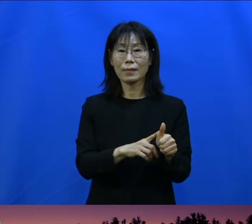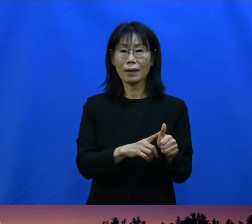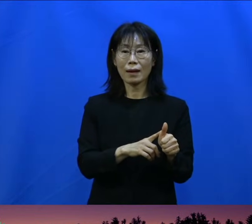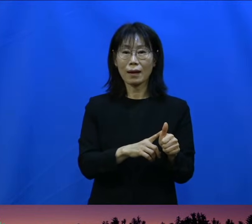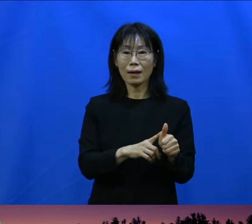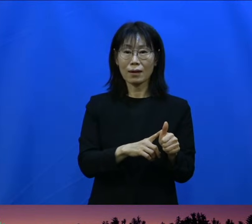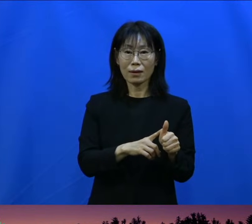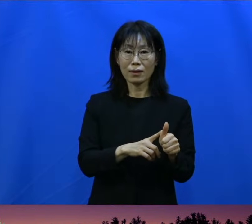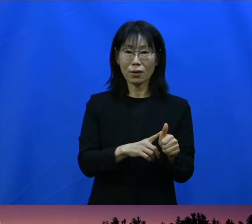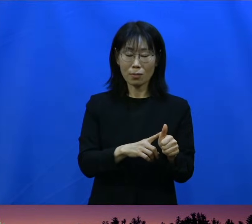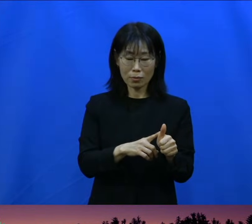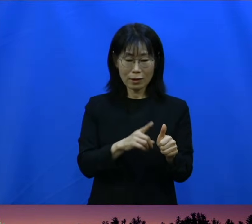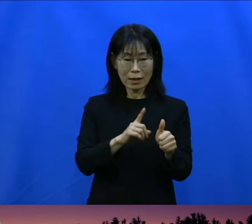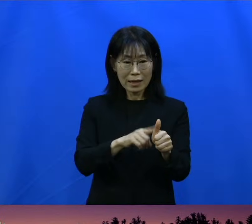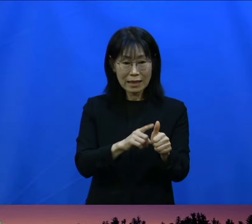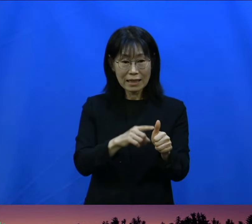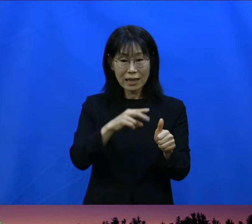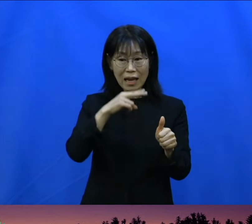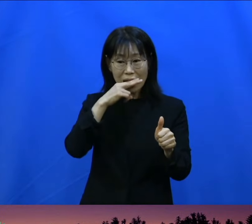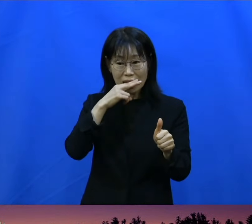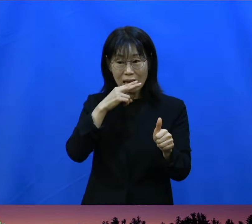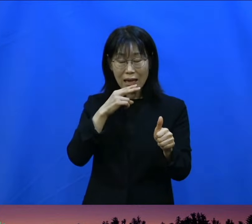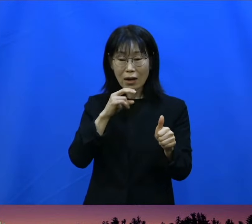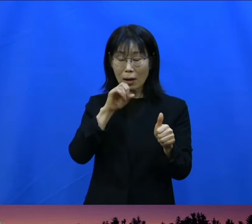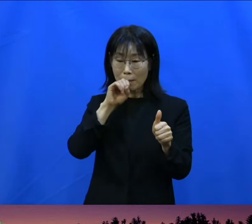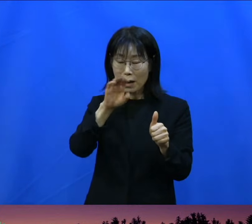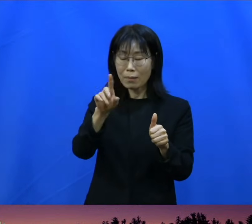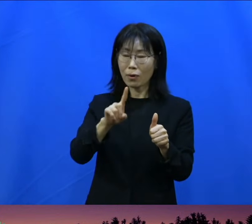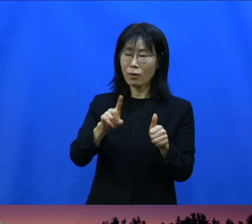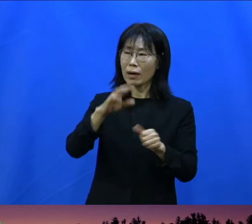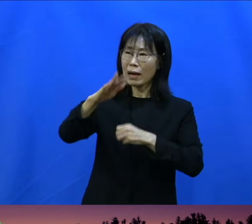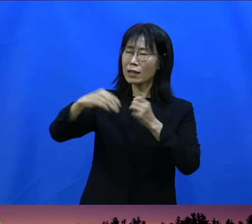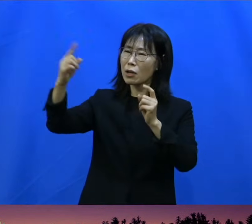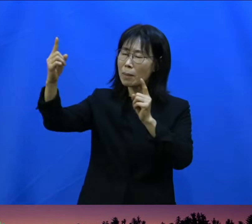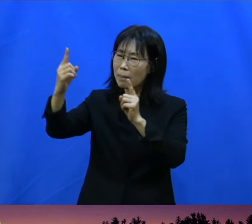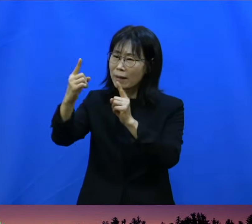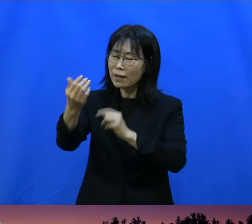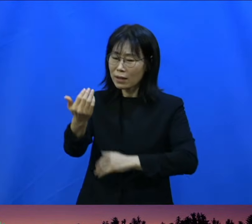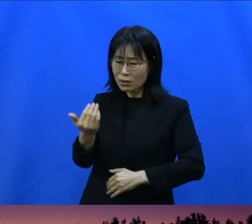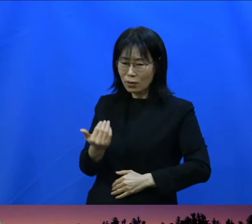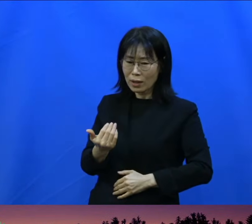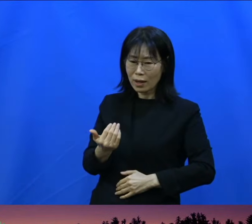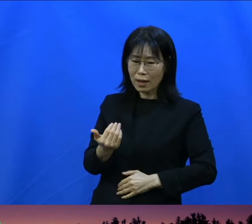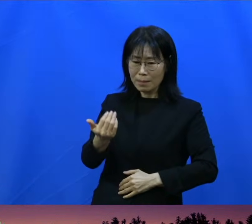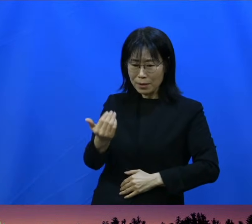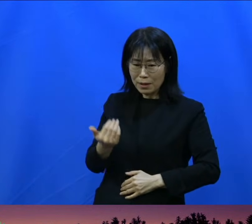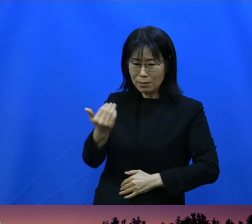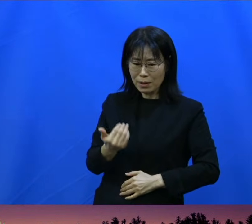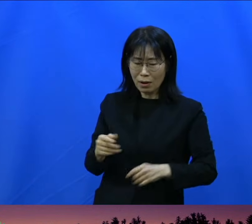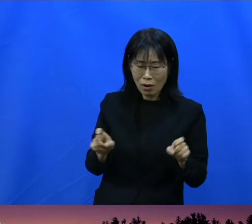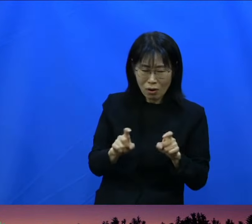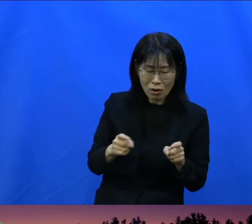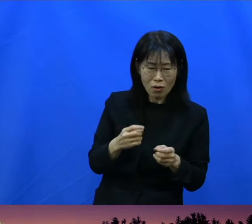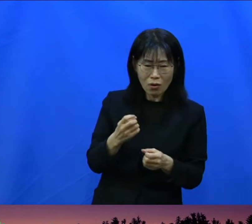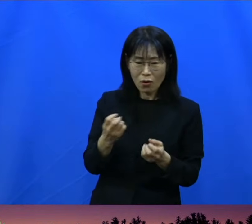여러분, 화로도 나여 망하게 되었다 이거요. 하나님을 만나지도 않았는데 이런 말을 하는 사람 우울증 환자예요.